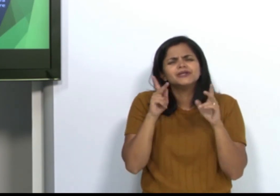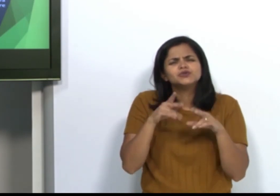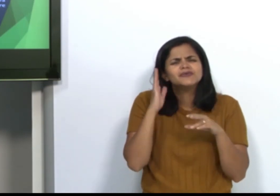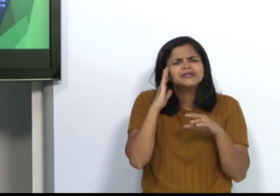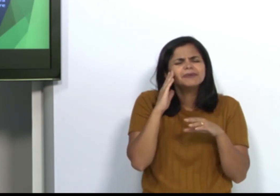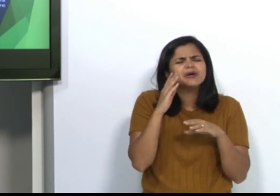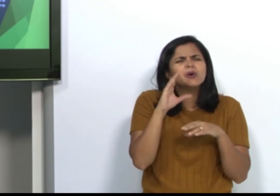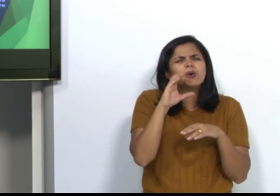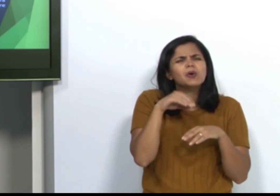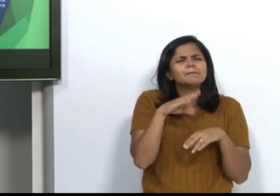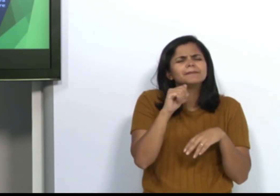elan.